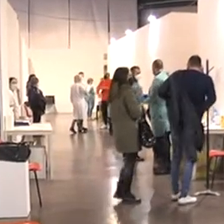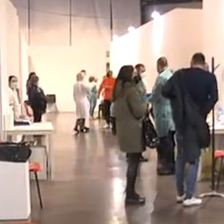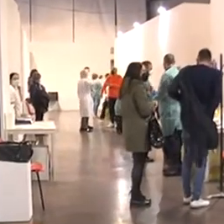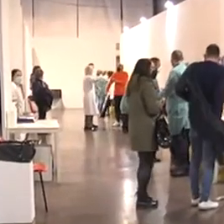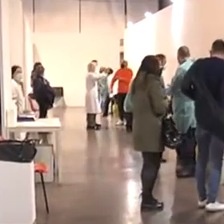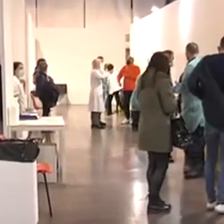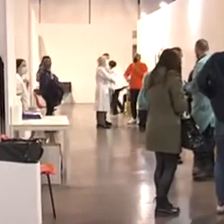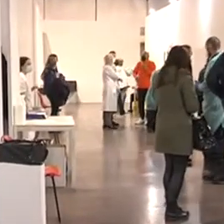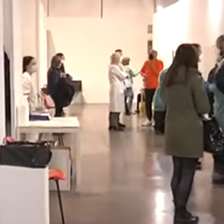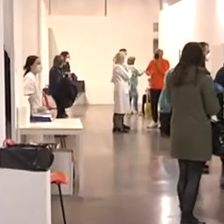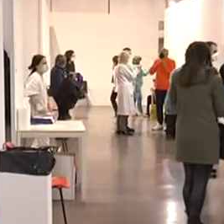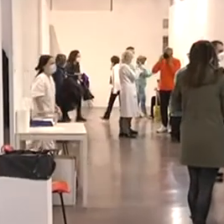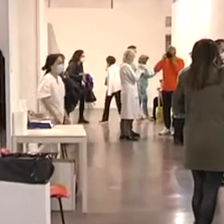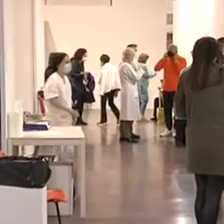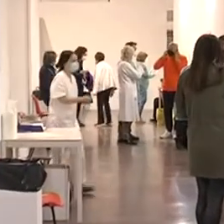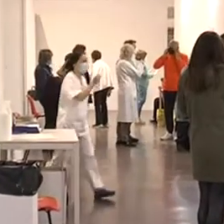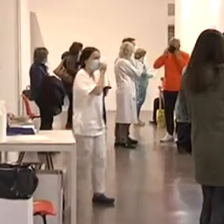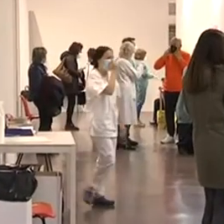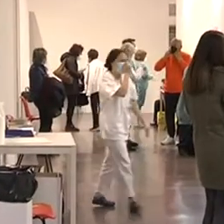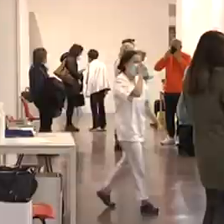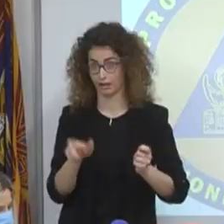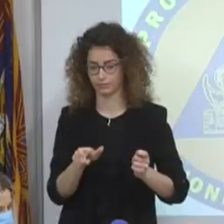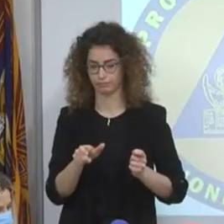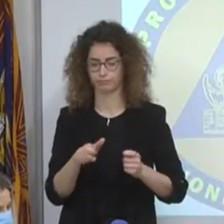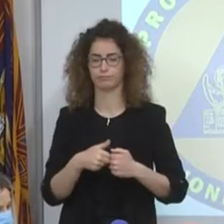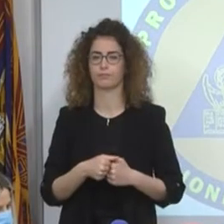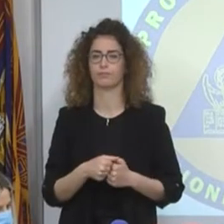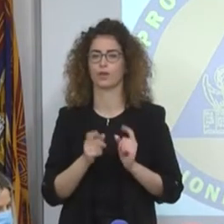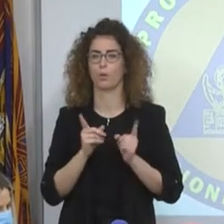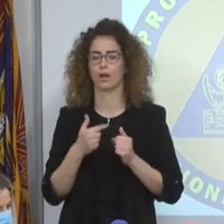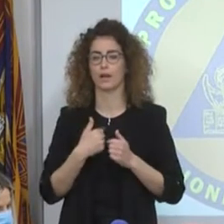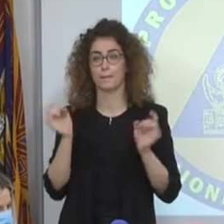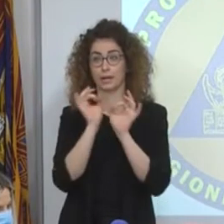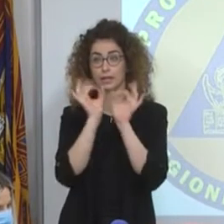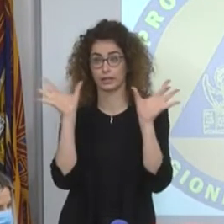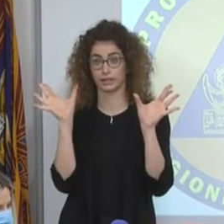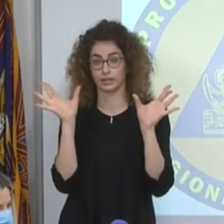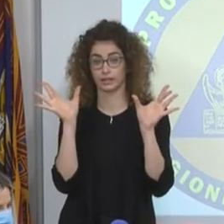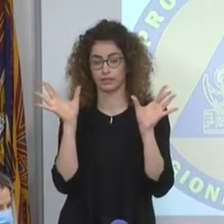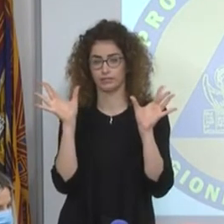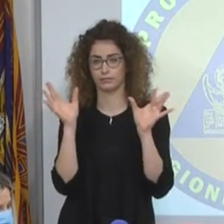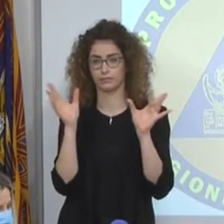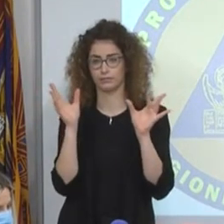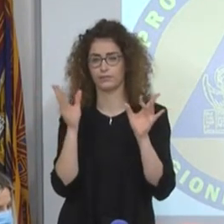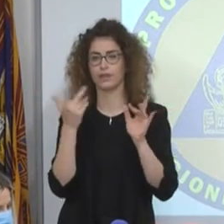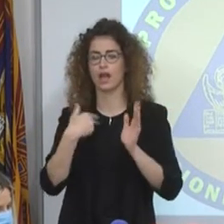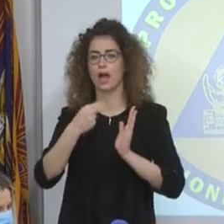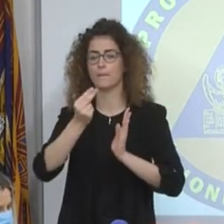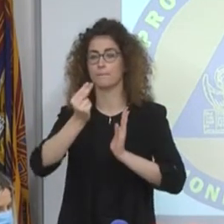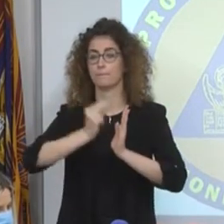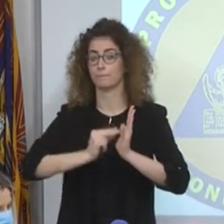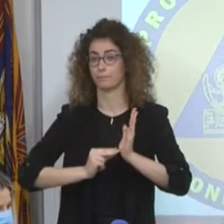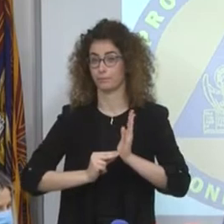e questa mattina sono state aperte le prenotazioni. E questa mattina abbiamo chiesto di aprire le agende